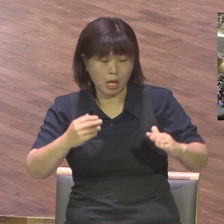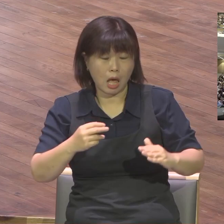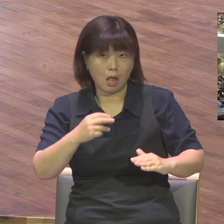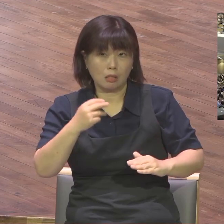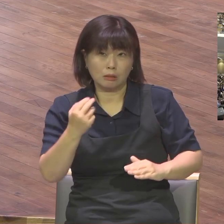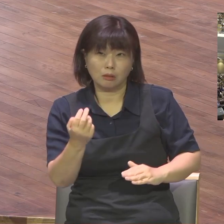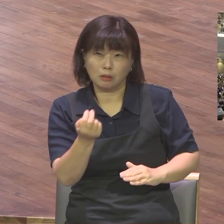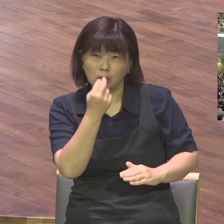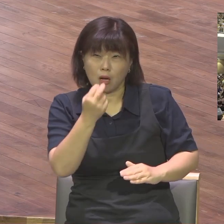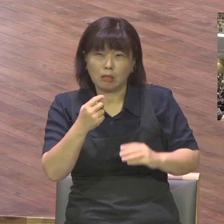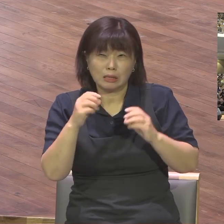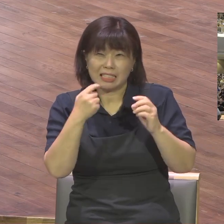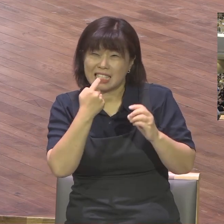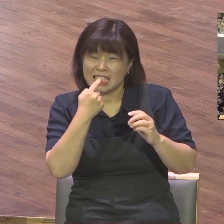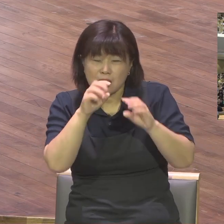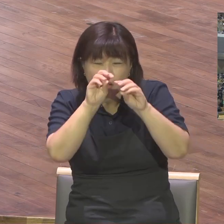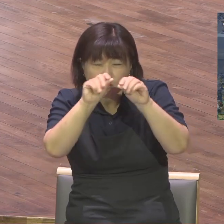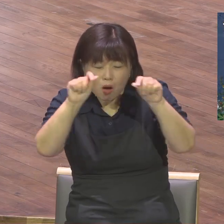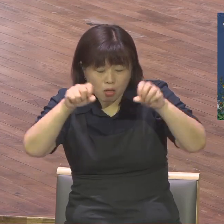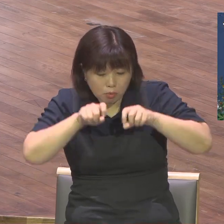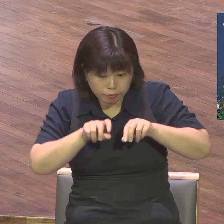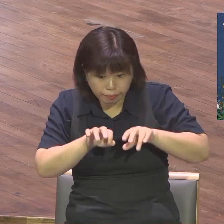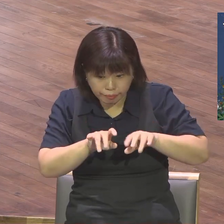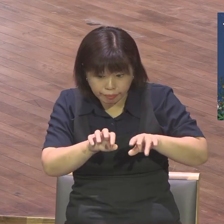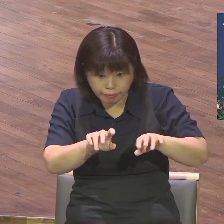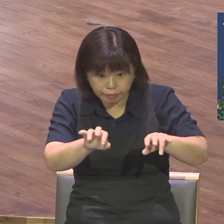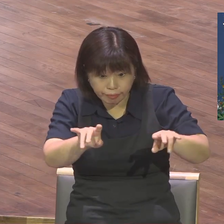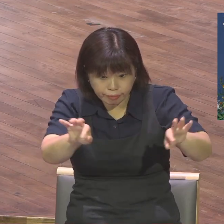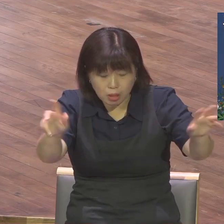충만한지라. 자, 이사야는요 성전에